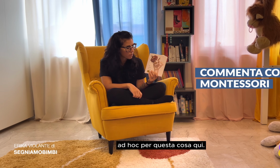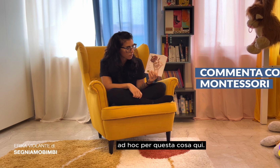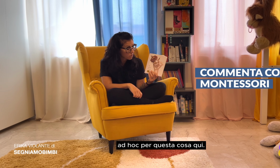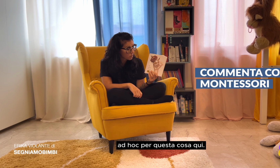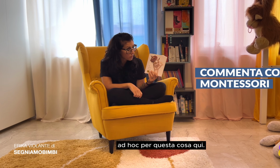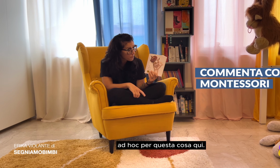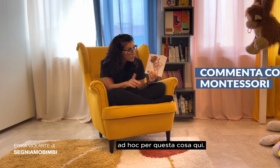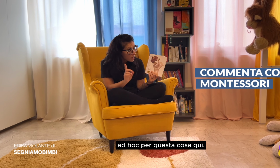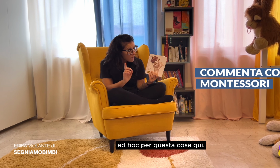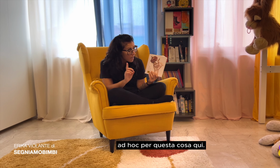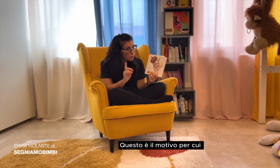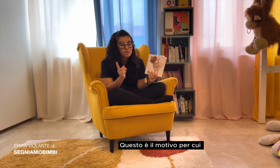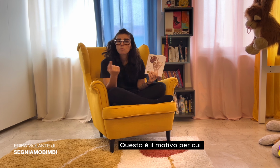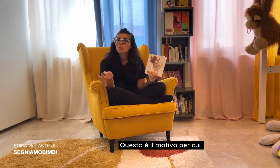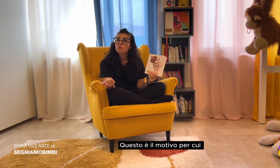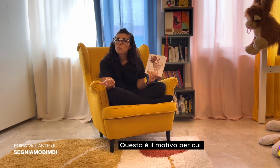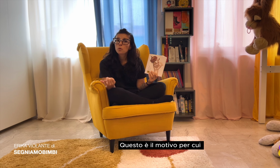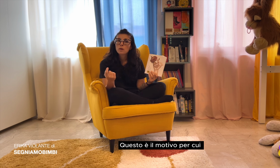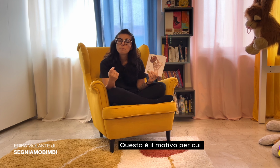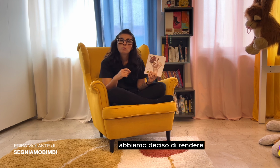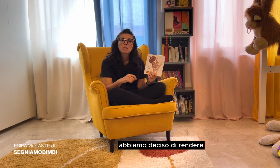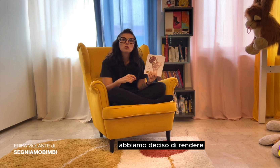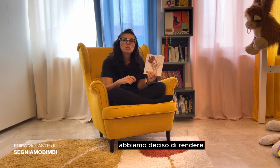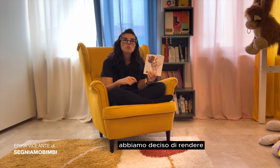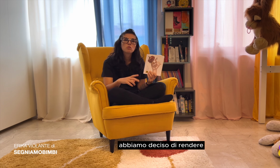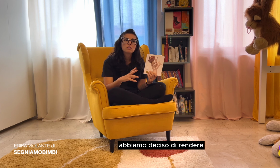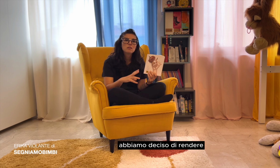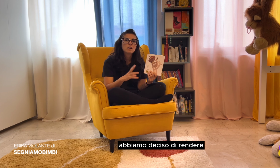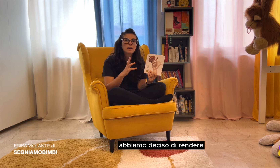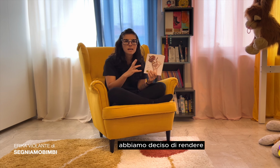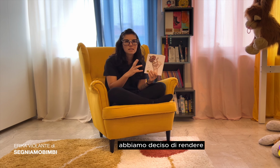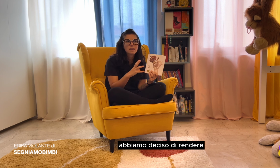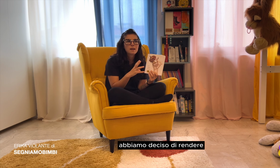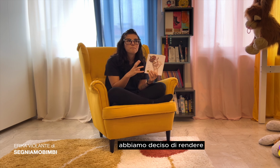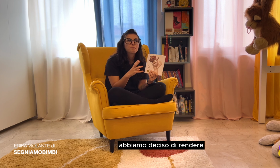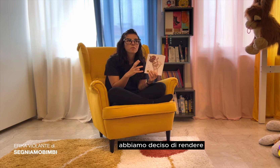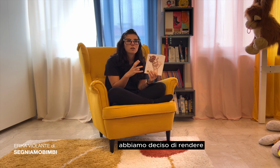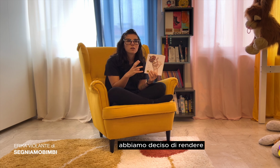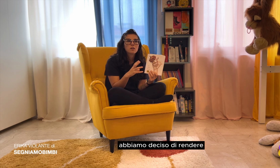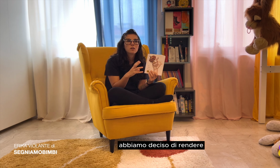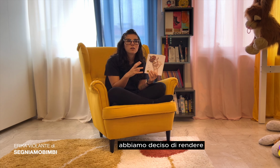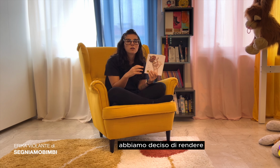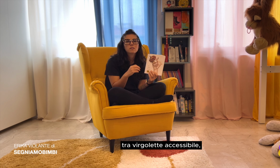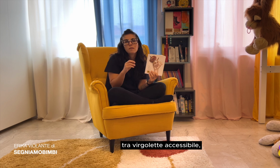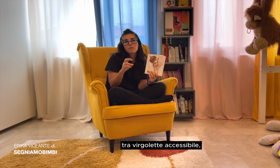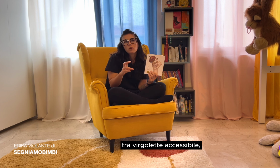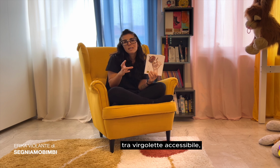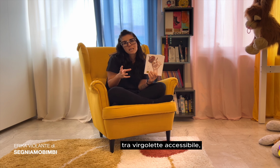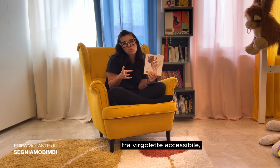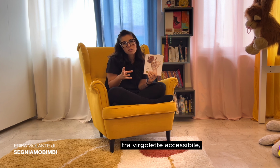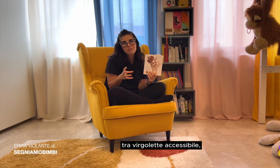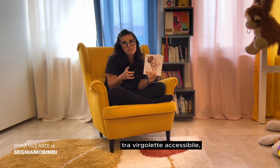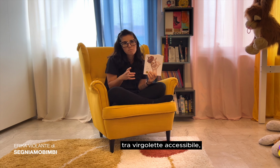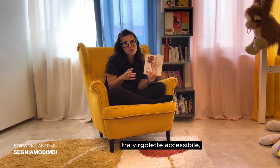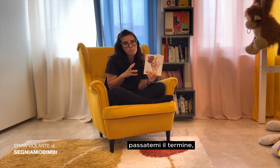cosa qui. Questo è il motivo per cui abbiamo deciso di rendere tra virgolette accessibile,